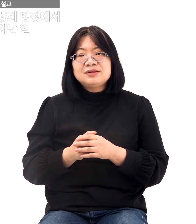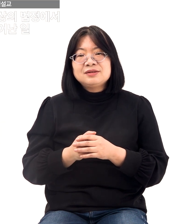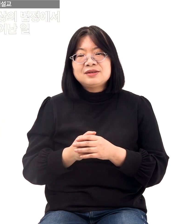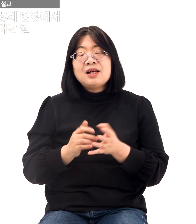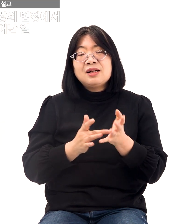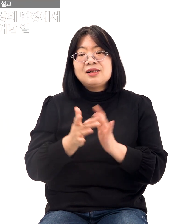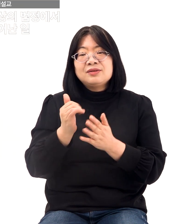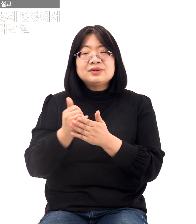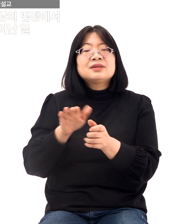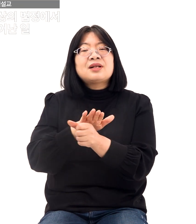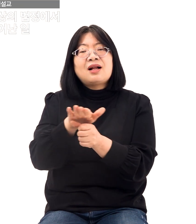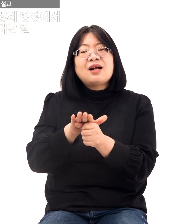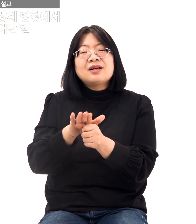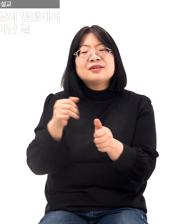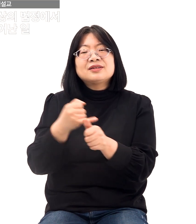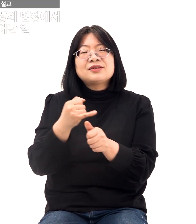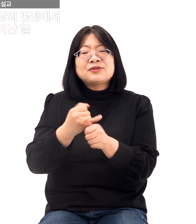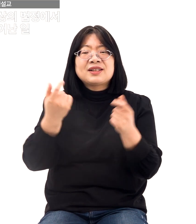연인이 되었어요.